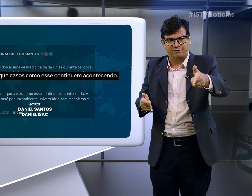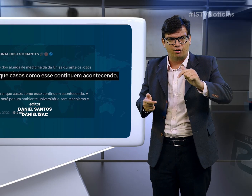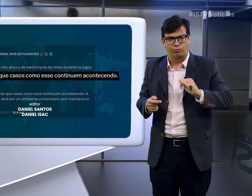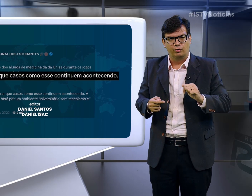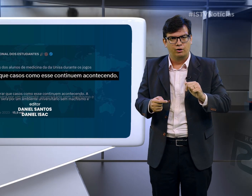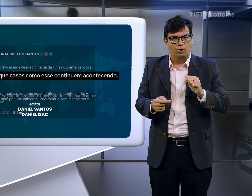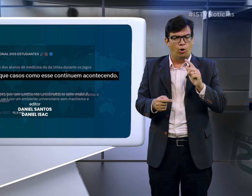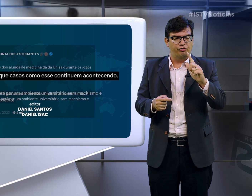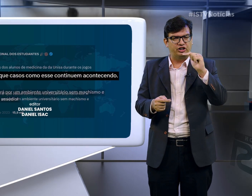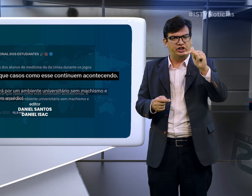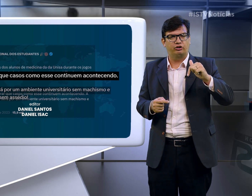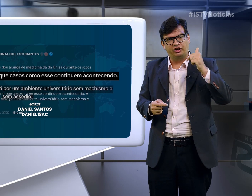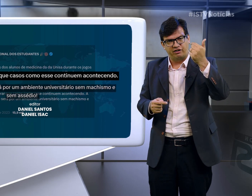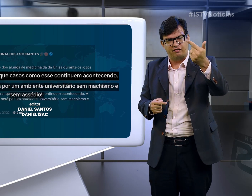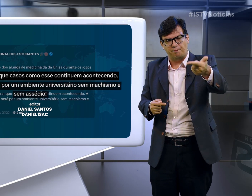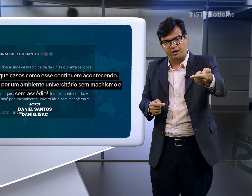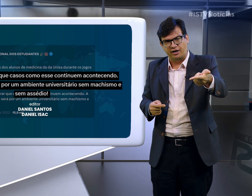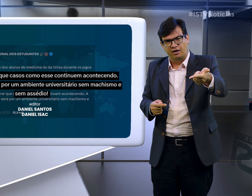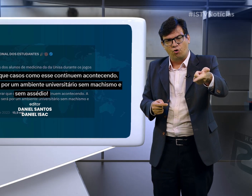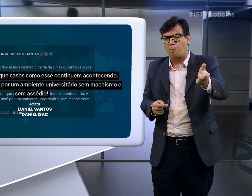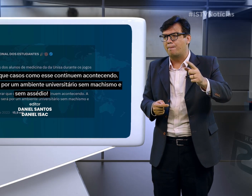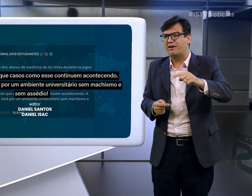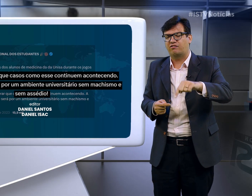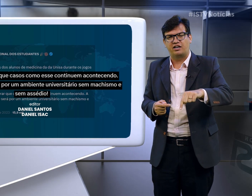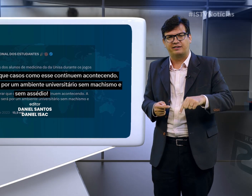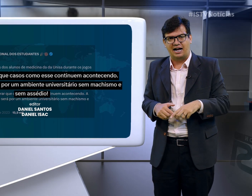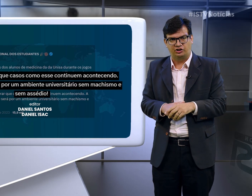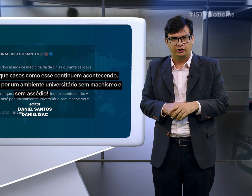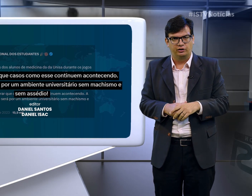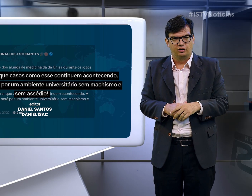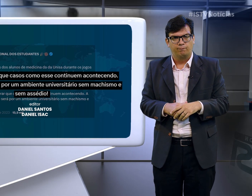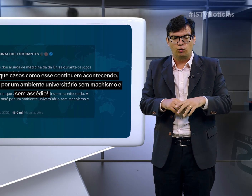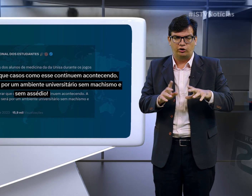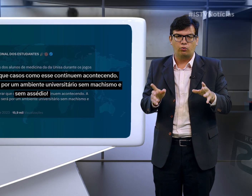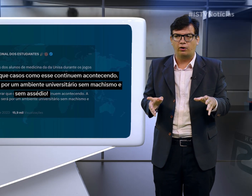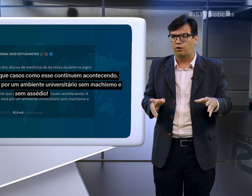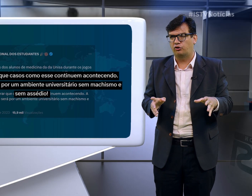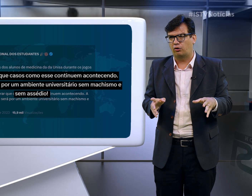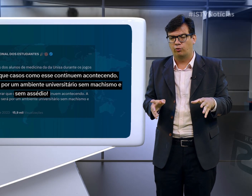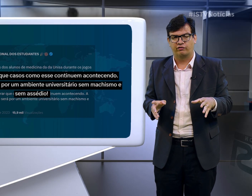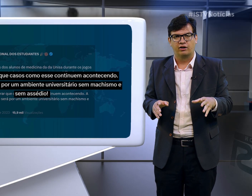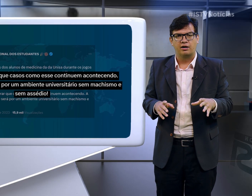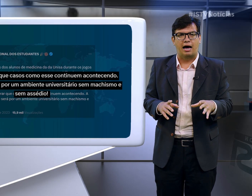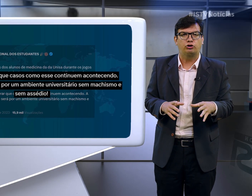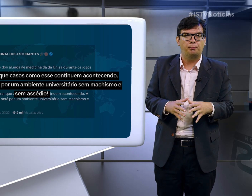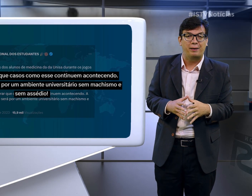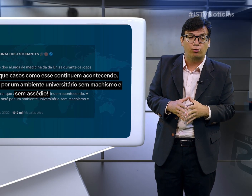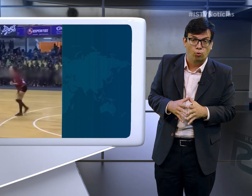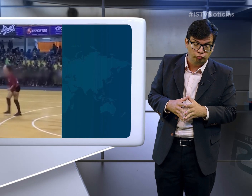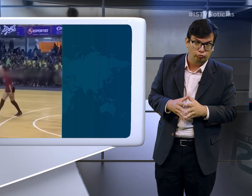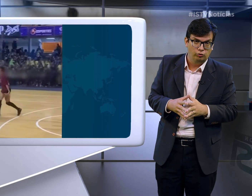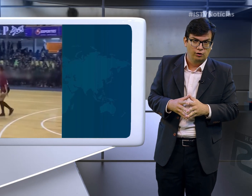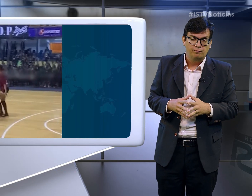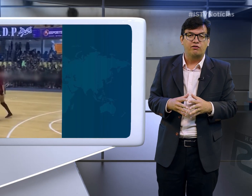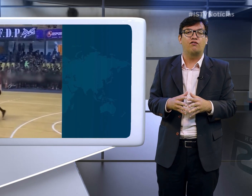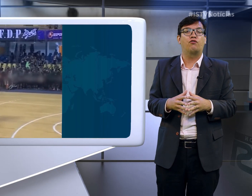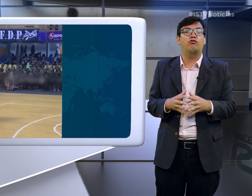indenização ou deixando de receber uma mensalidade do que qualquer outra coisa. Aí eu te pergunto, se fosse